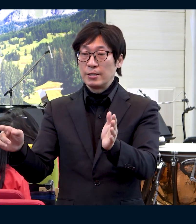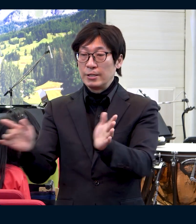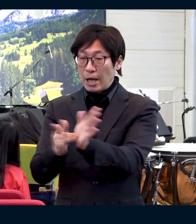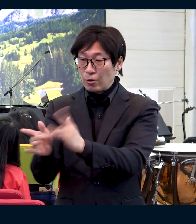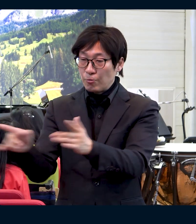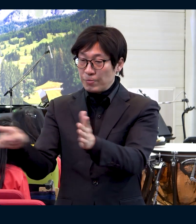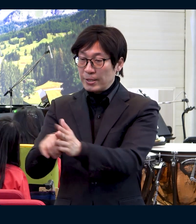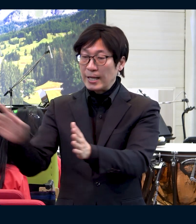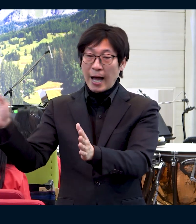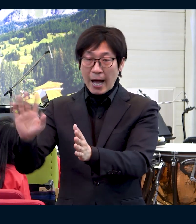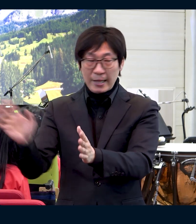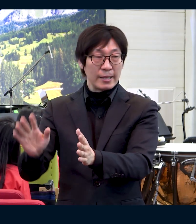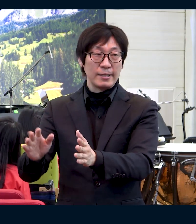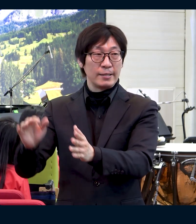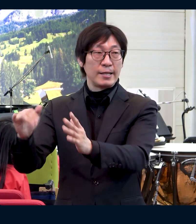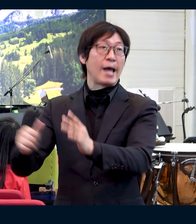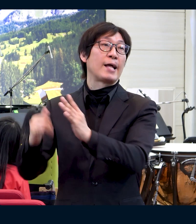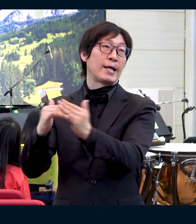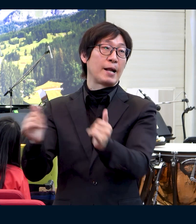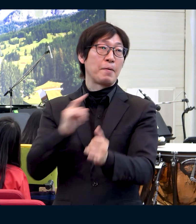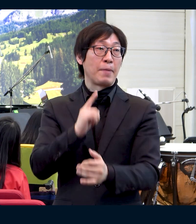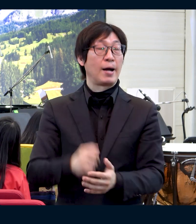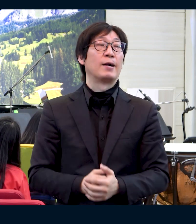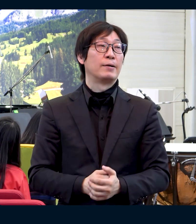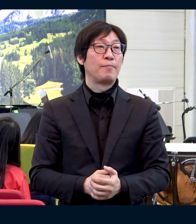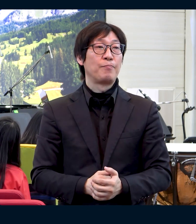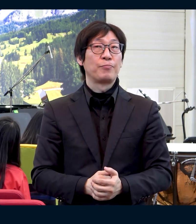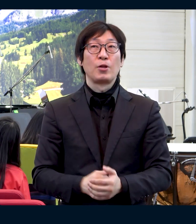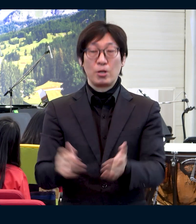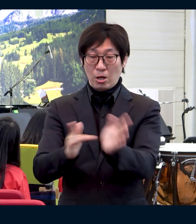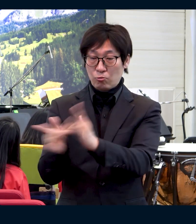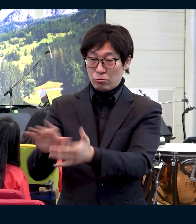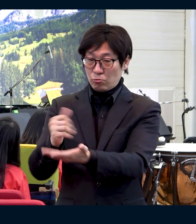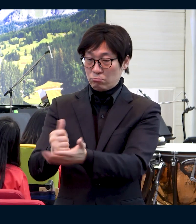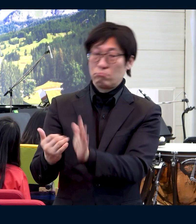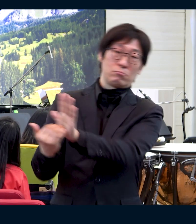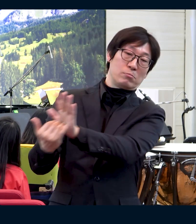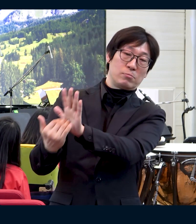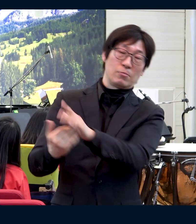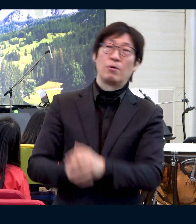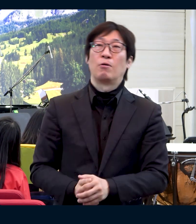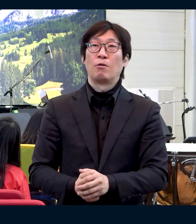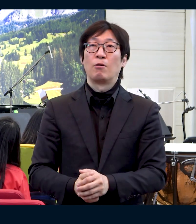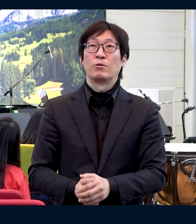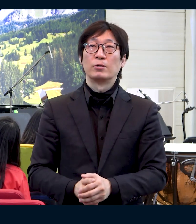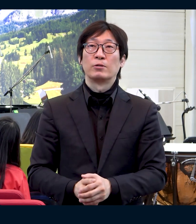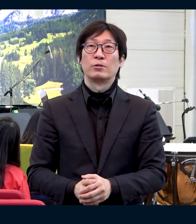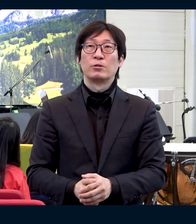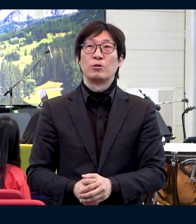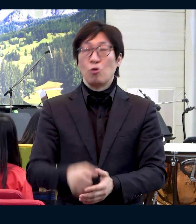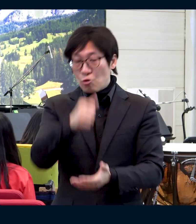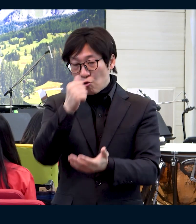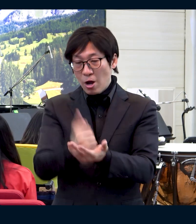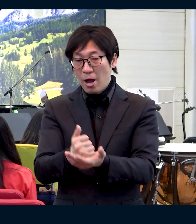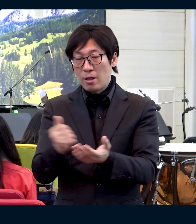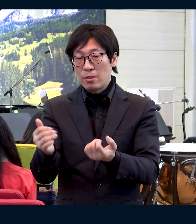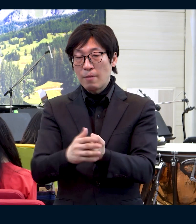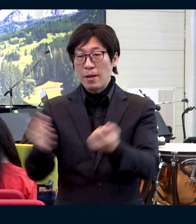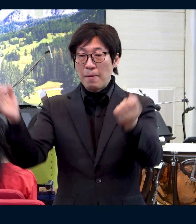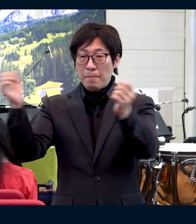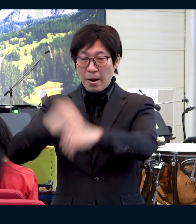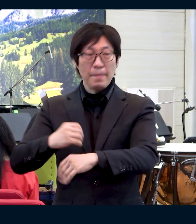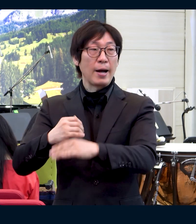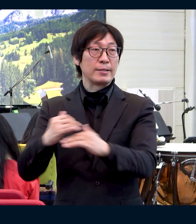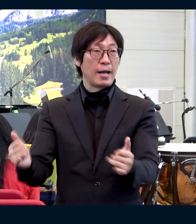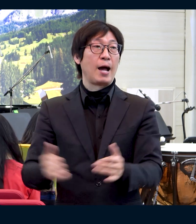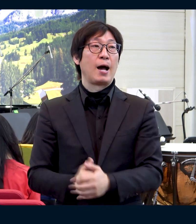거예요. 멸망하지 않는 세상 사람들을 이야기하는 거예요. 그들은 예수 그리스도를 거부하고 그래서 자신의 죄로 말미암아